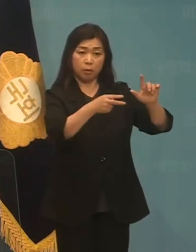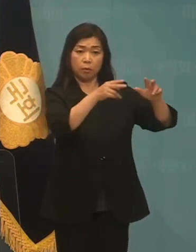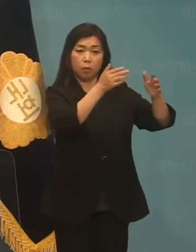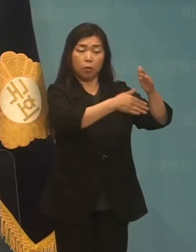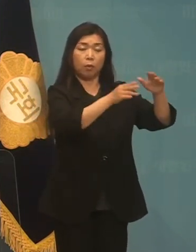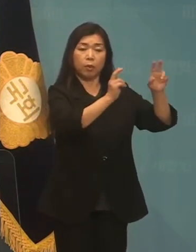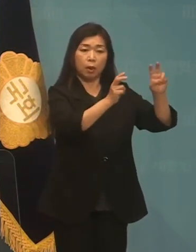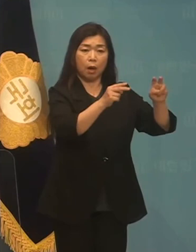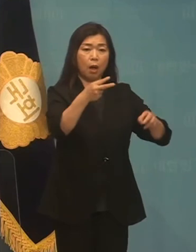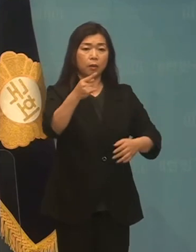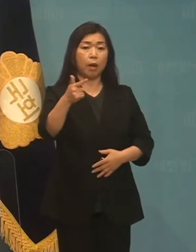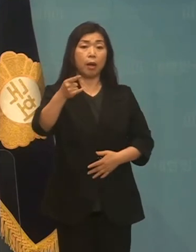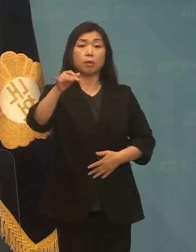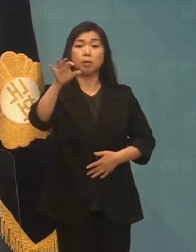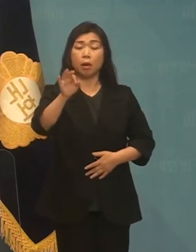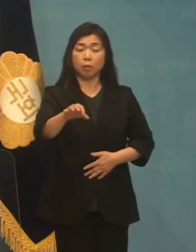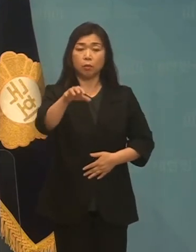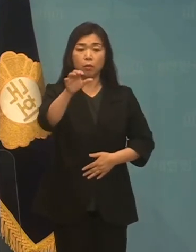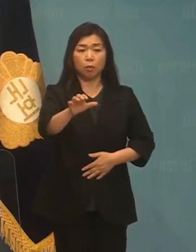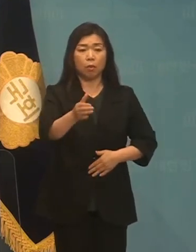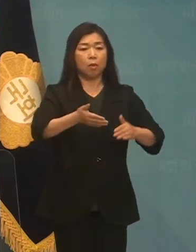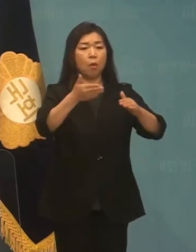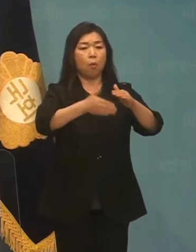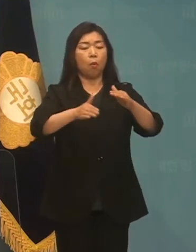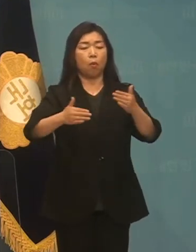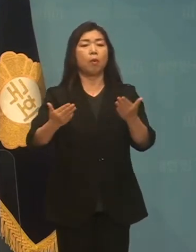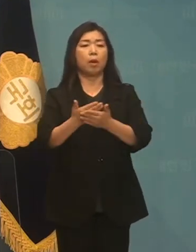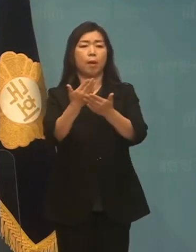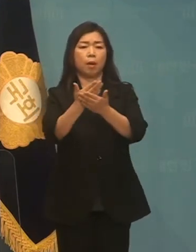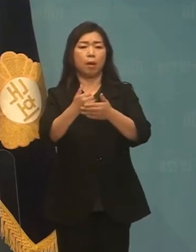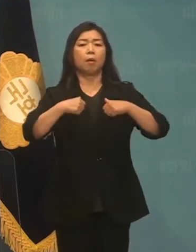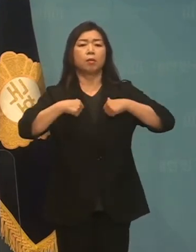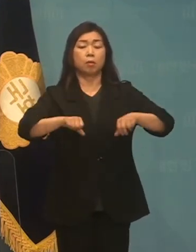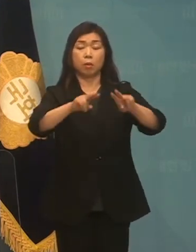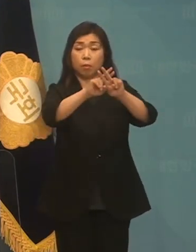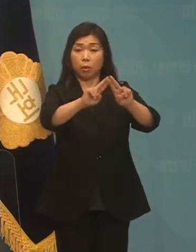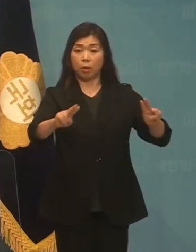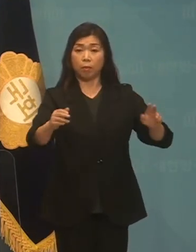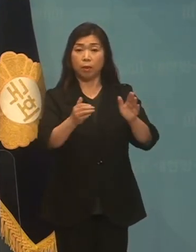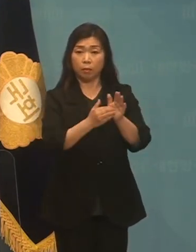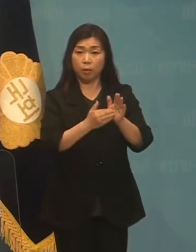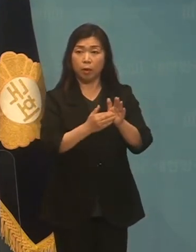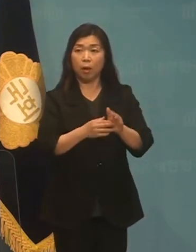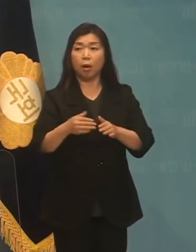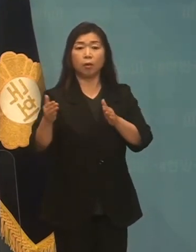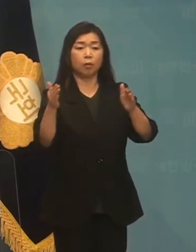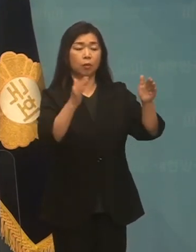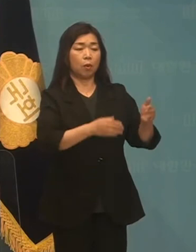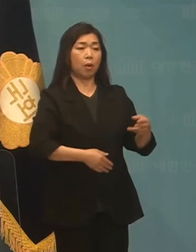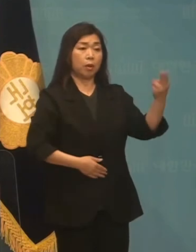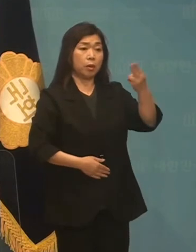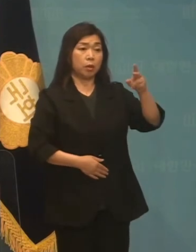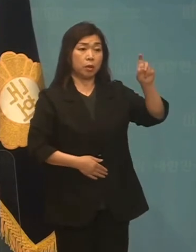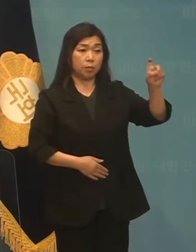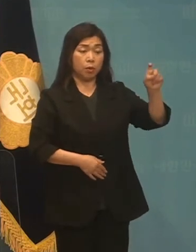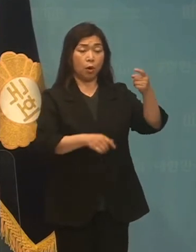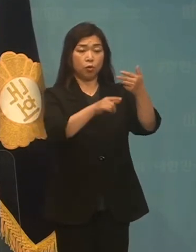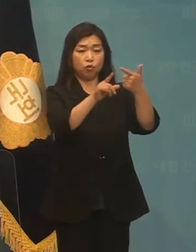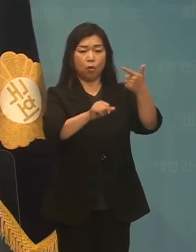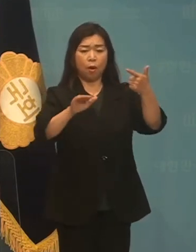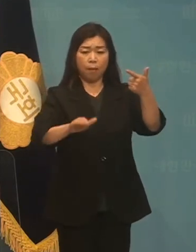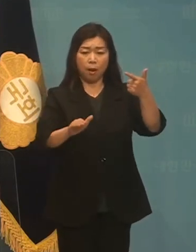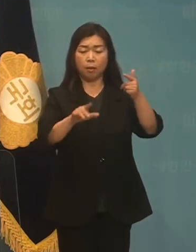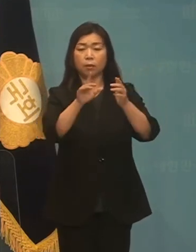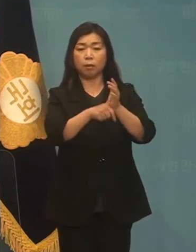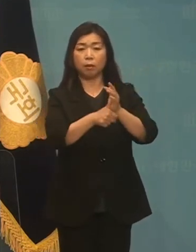LH공사가 대장동 공영개발을 철회하고 포기했습니다. 2010년 6월 말